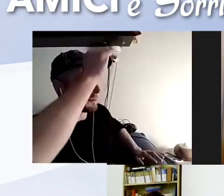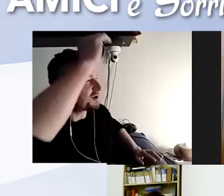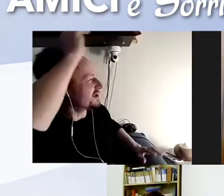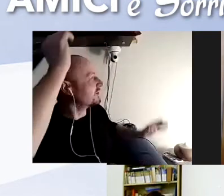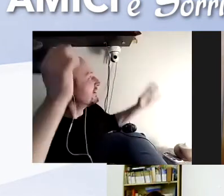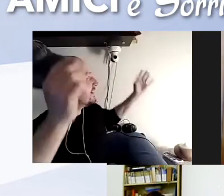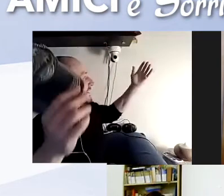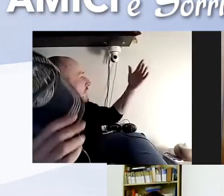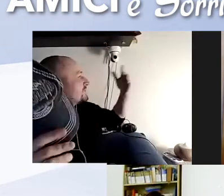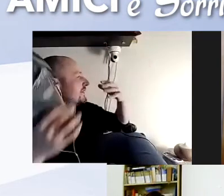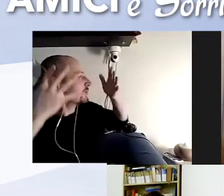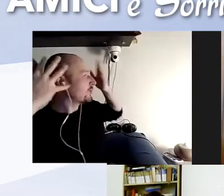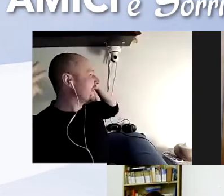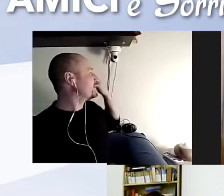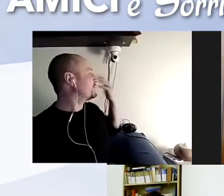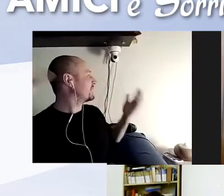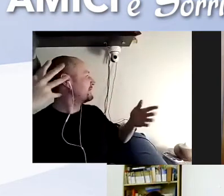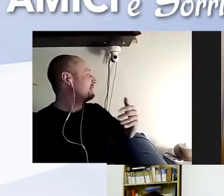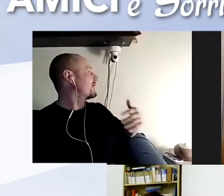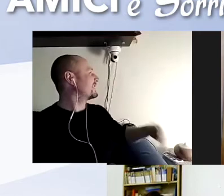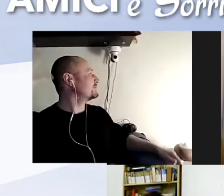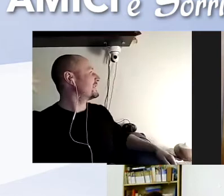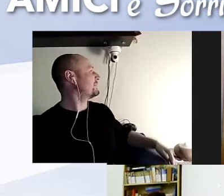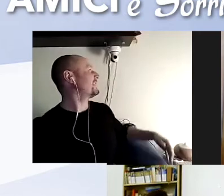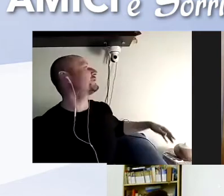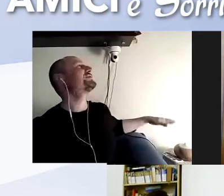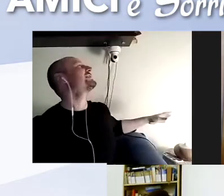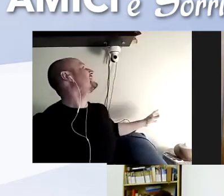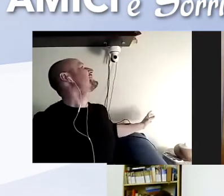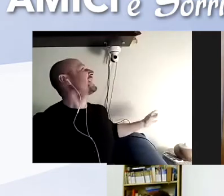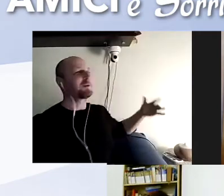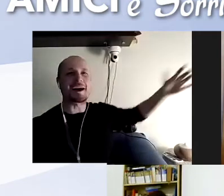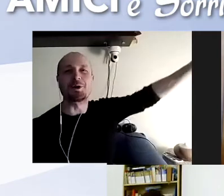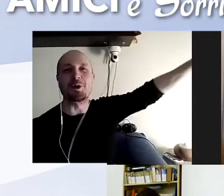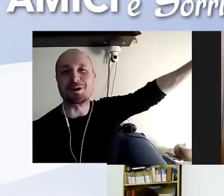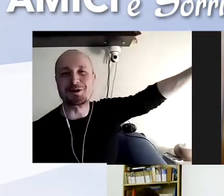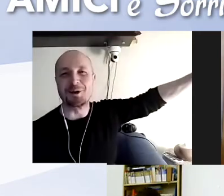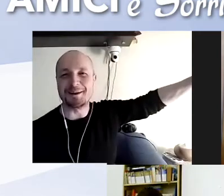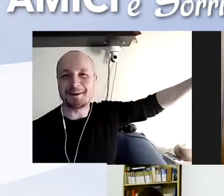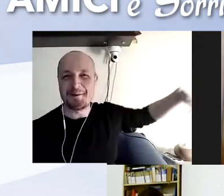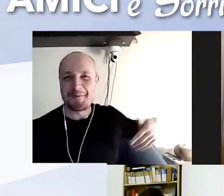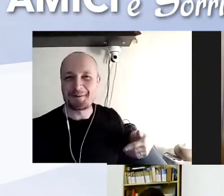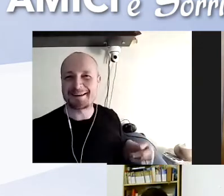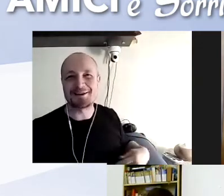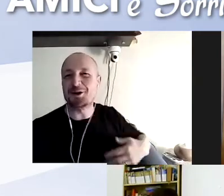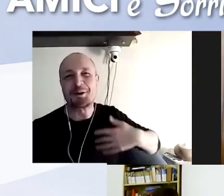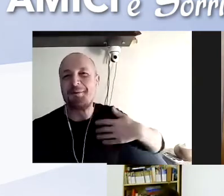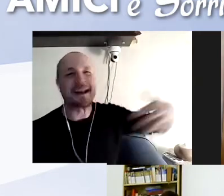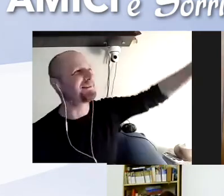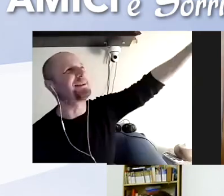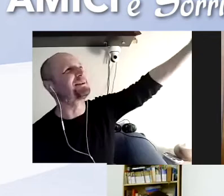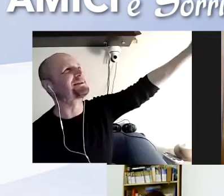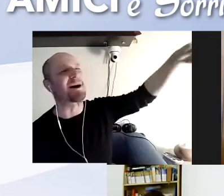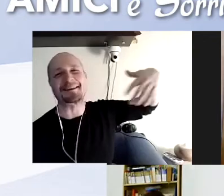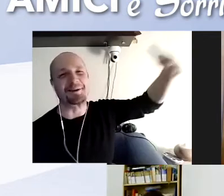finale io mi giro, lo accendo col vento che mi fa volare tutti i capelli così e guardo l'orizzonte, perché di solito i